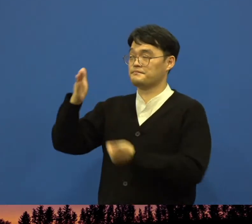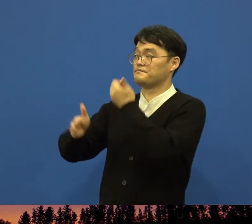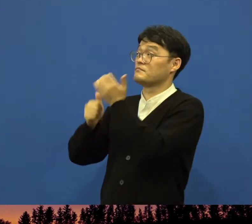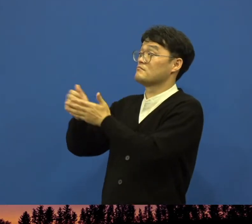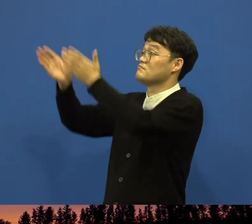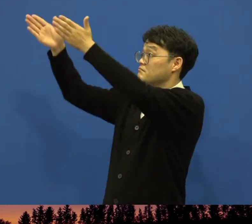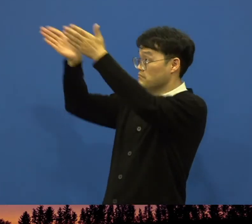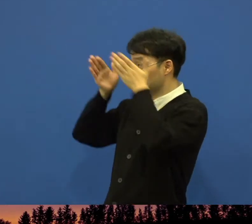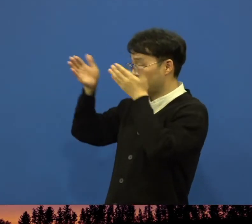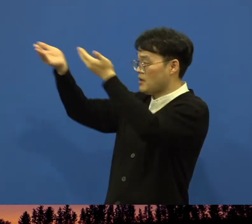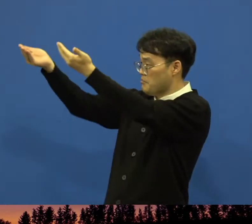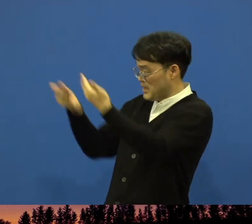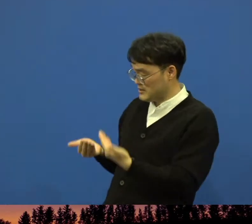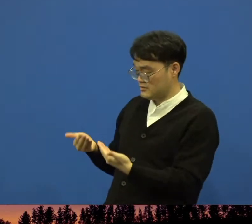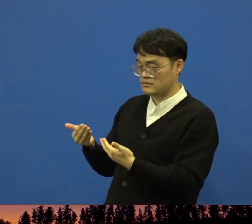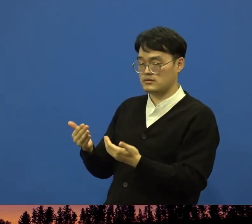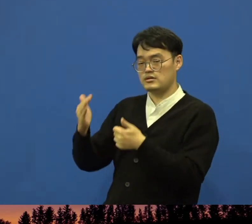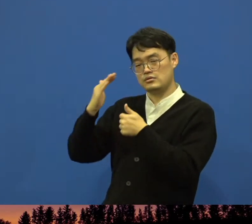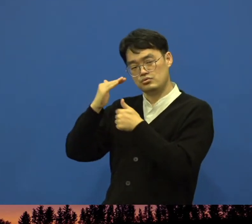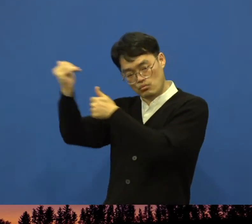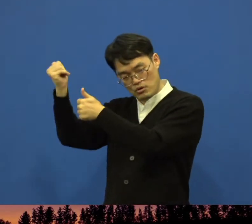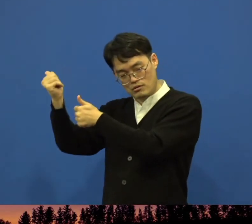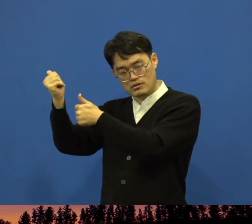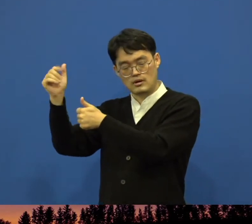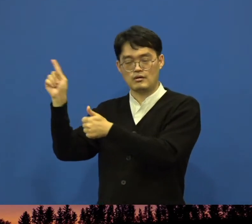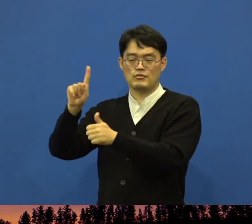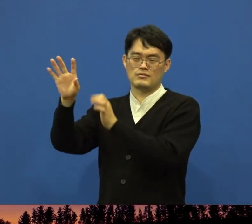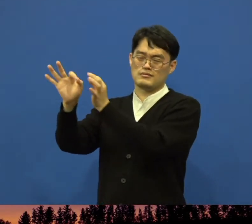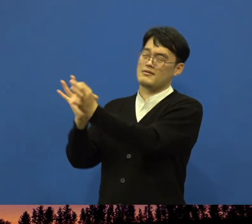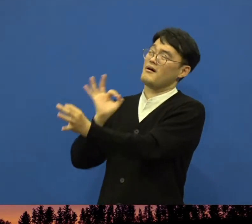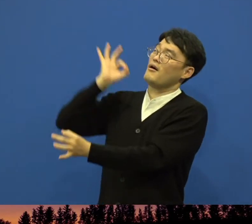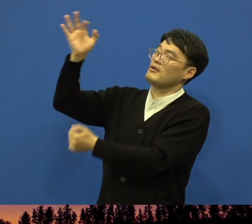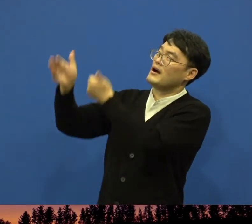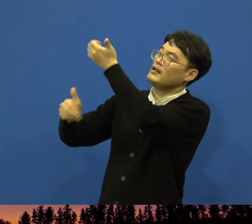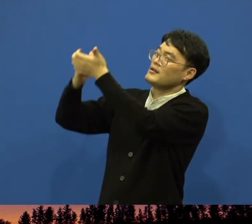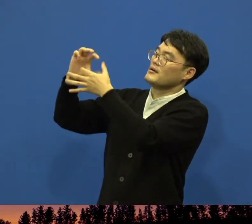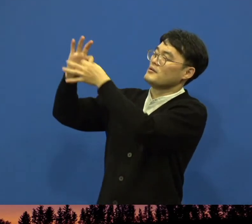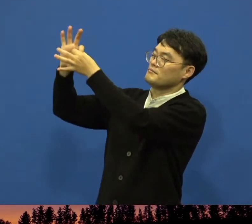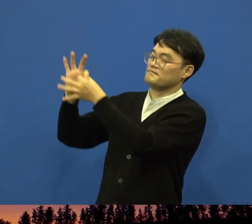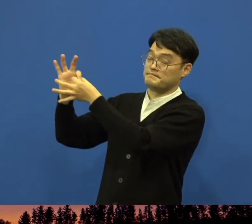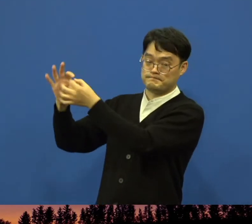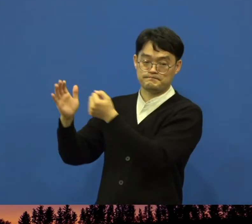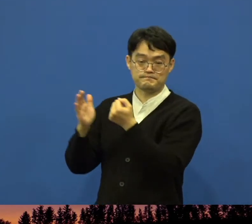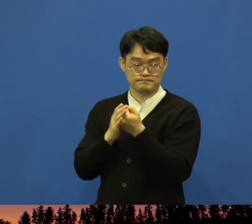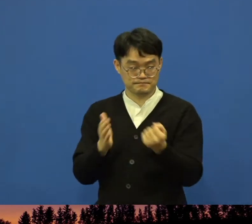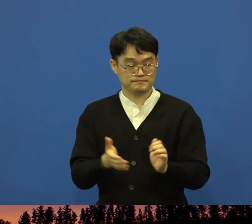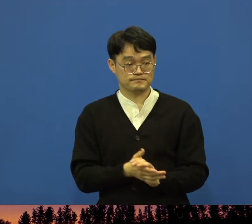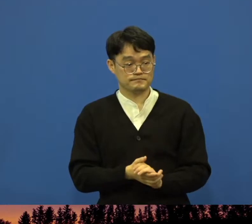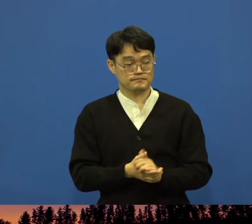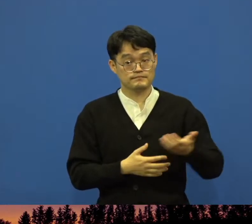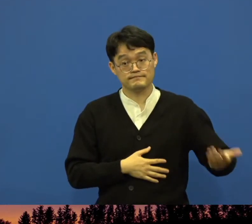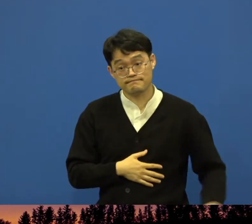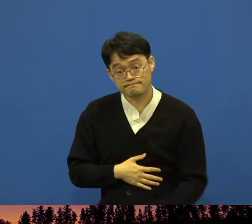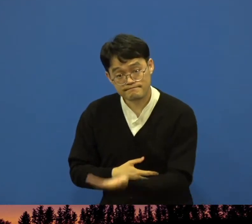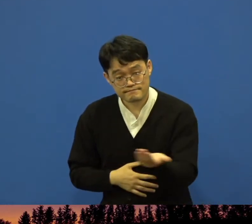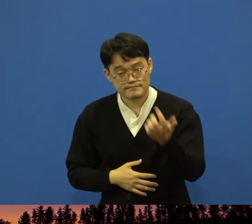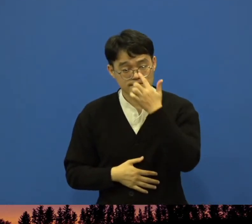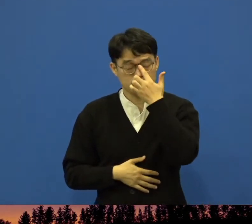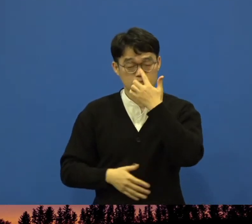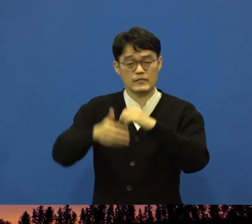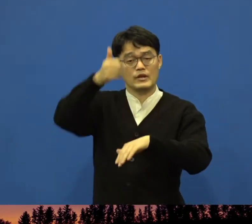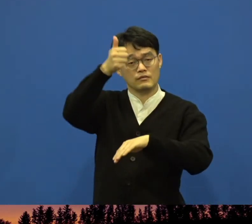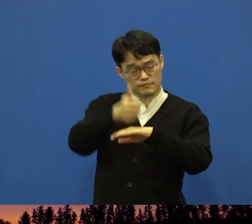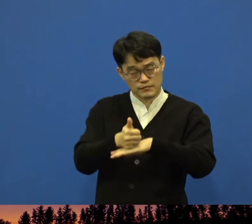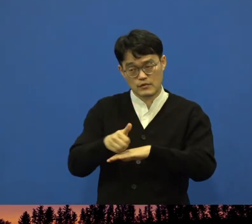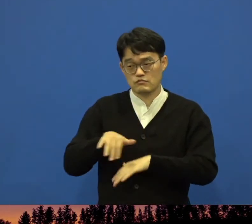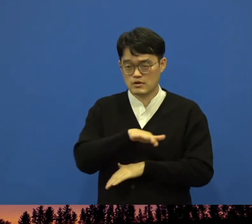하나님께로부터 받은 그 소명 자체가 영원한 그 하나님과 연결되어 있기 때문에. 그래서 여러분, 결국은 후회하지